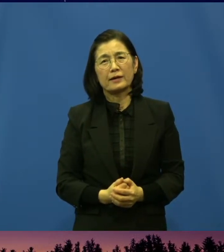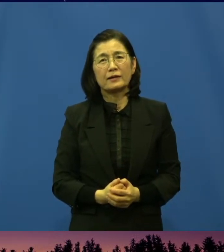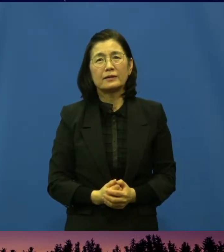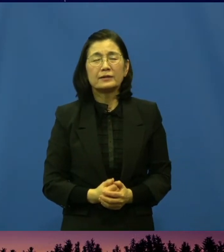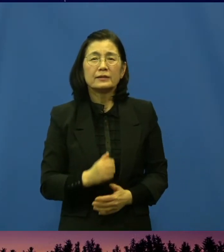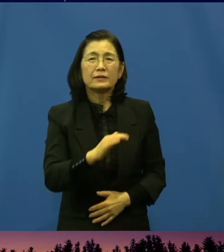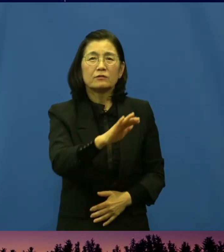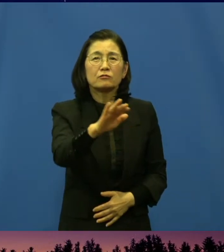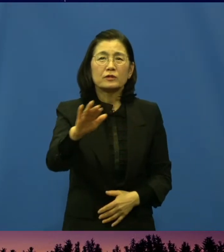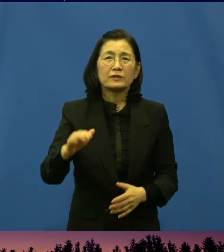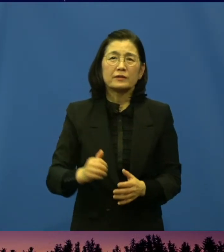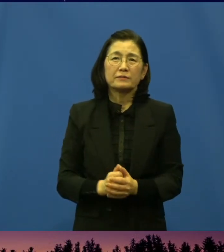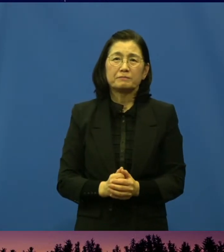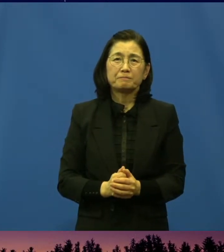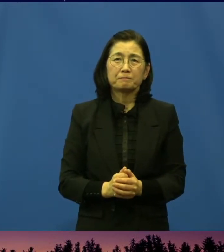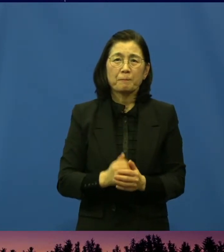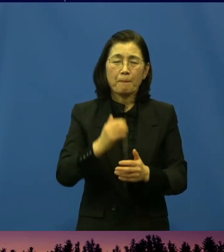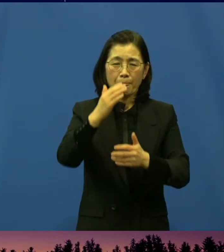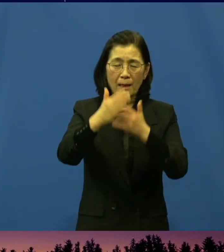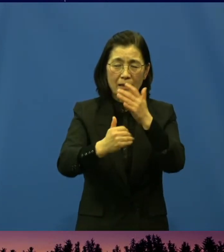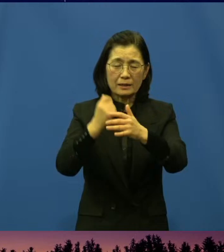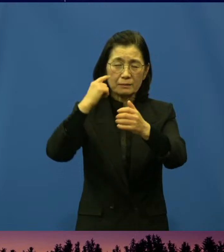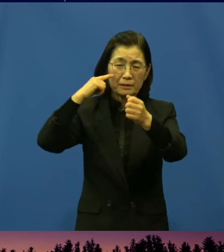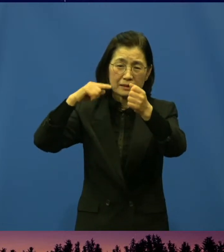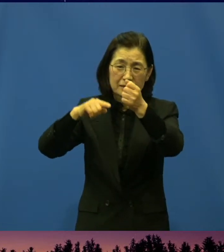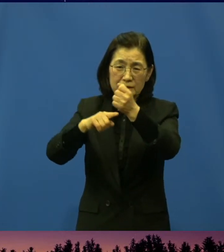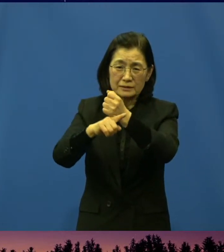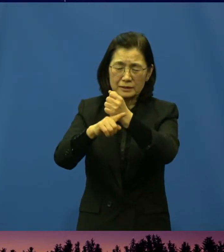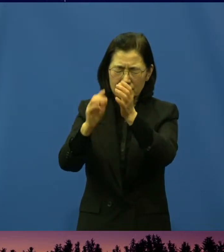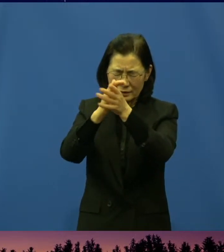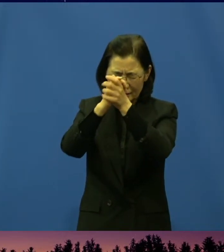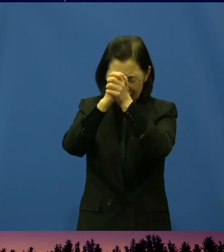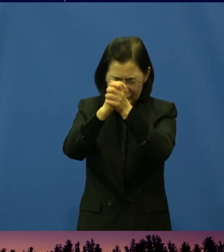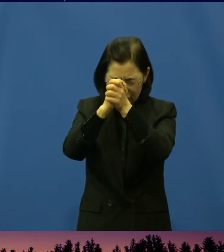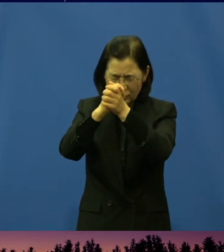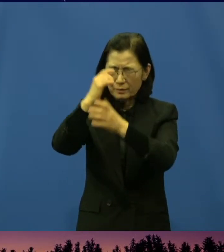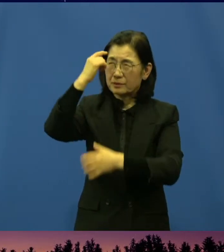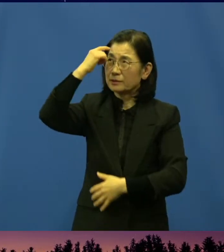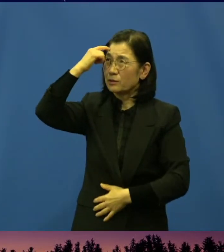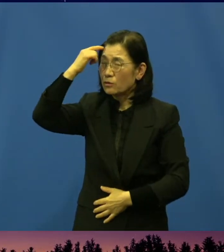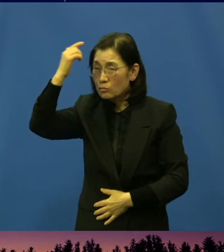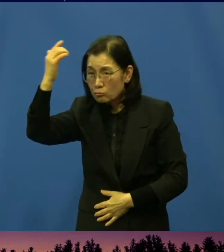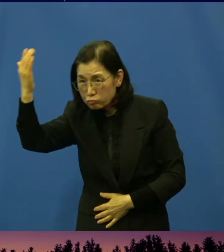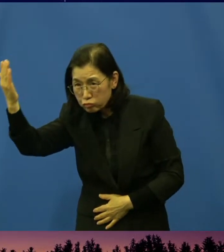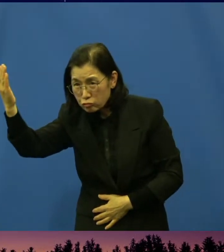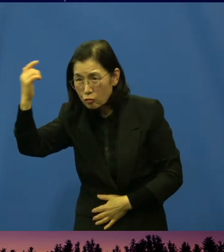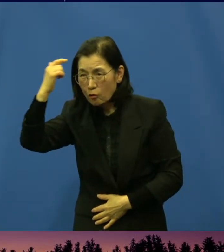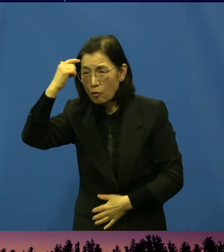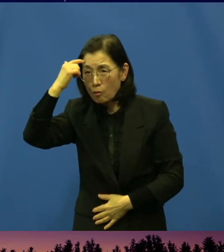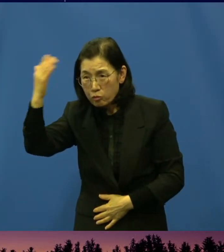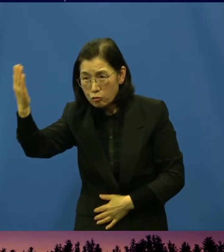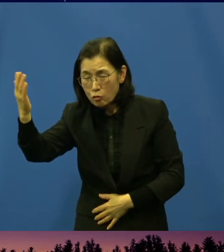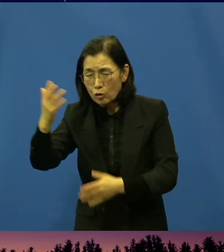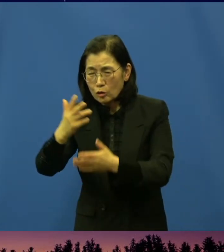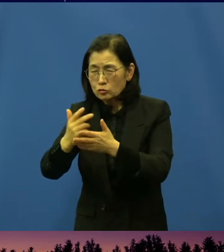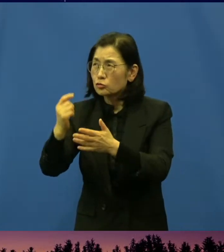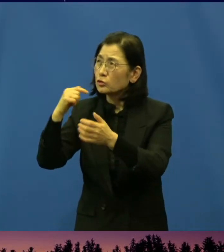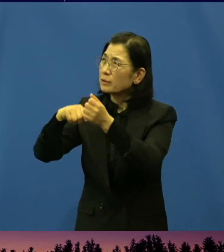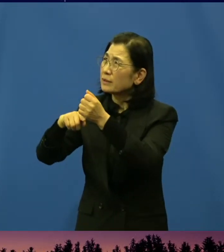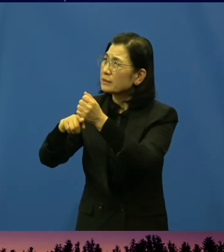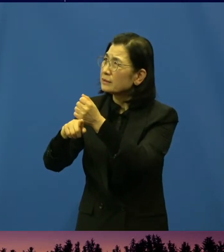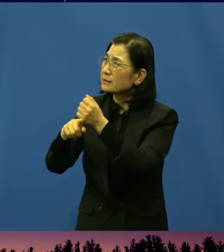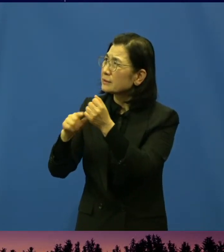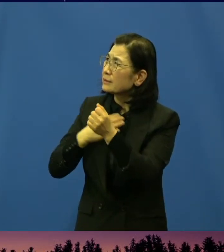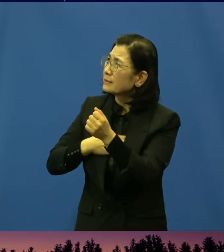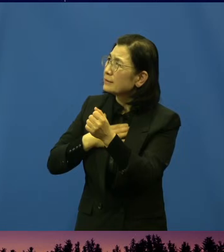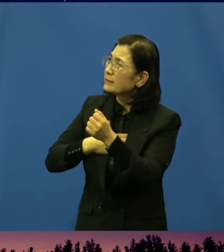우리는 계속해서 하나님의 뜻을 물어야 되고 하나님의 뜻을 알려고 하면 어떻게 해야